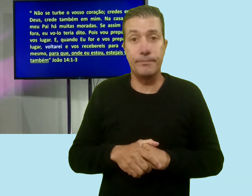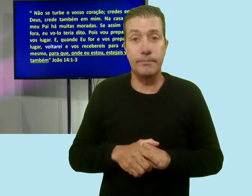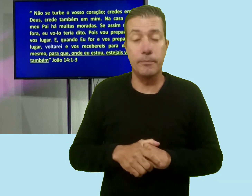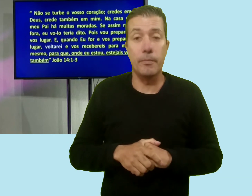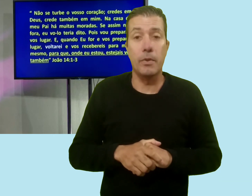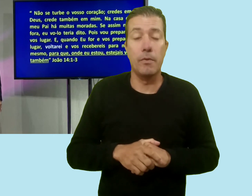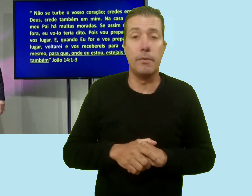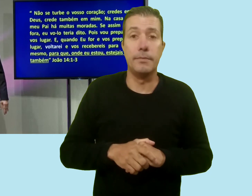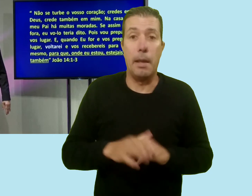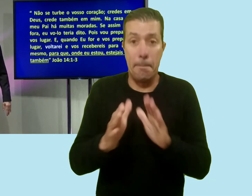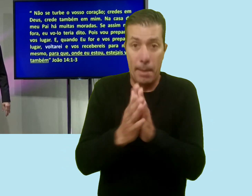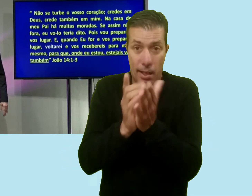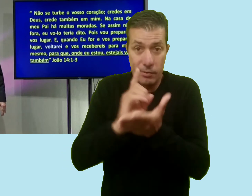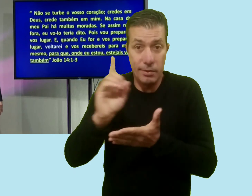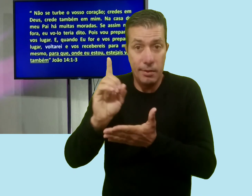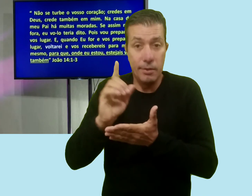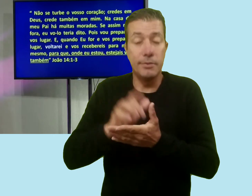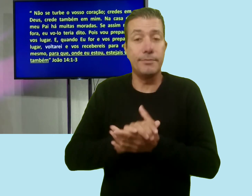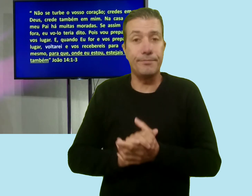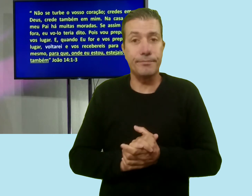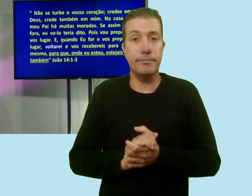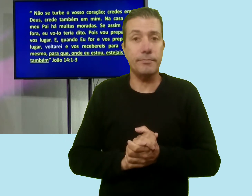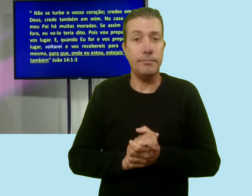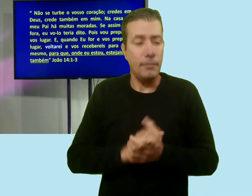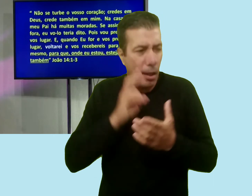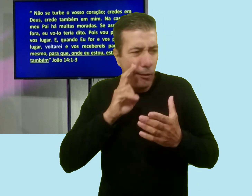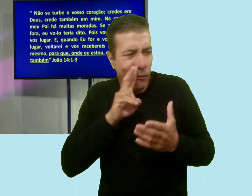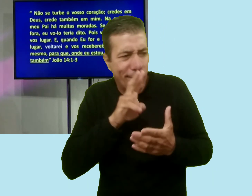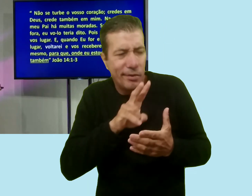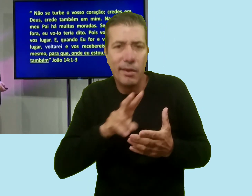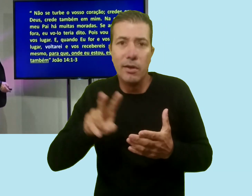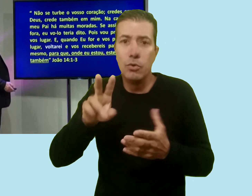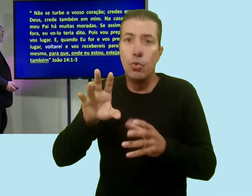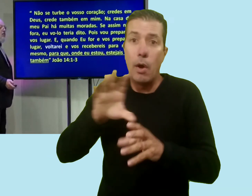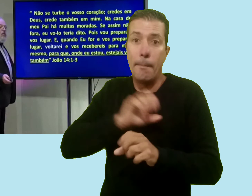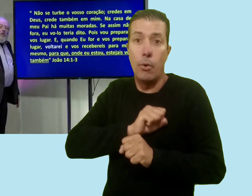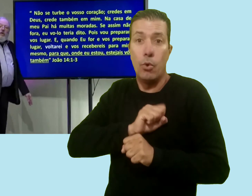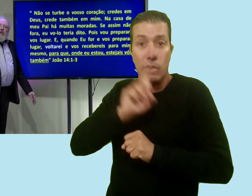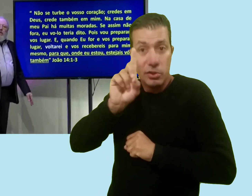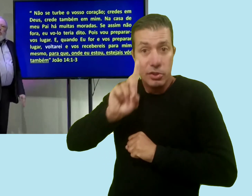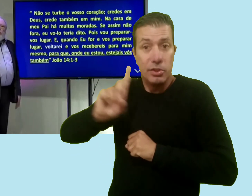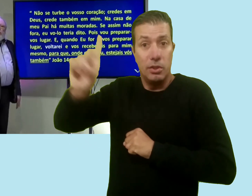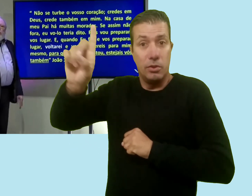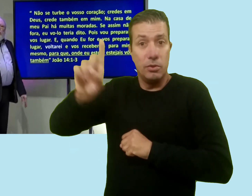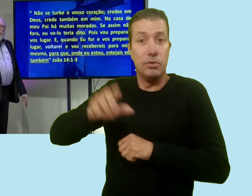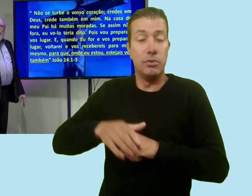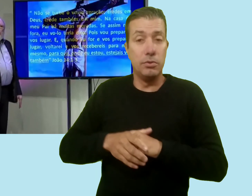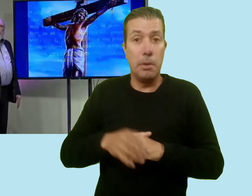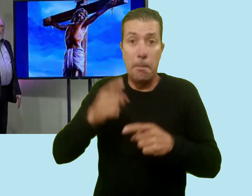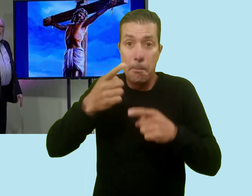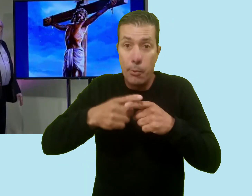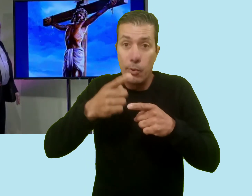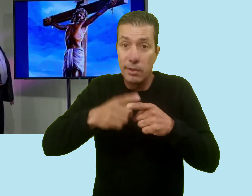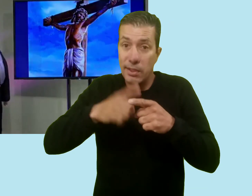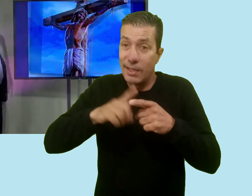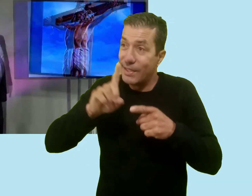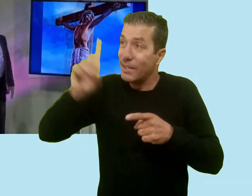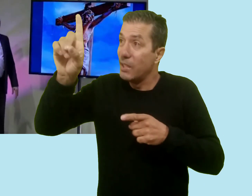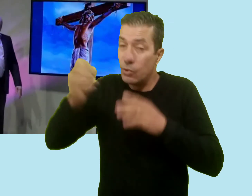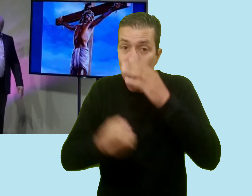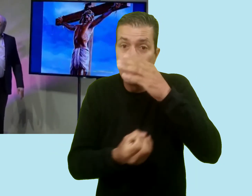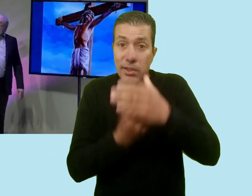nova visão sobre a Bíblia, uma nova visão sobre o amor de Deus,